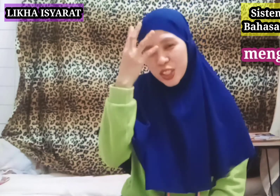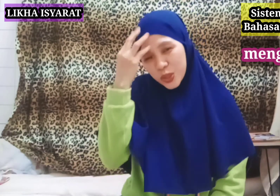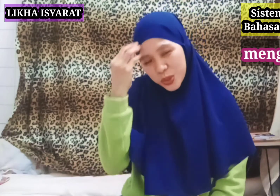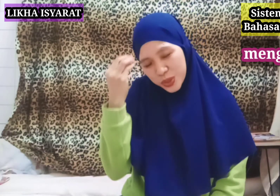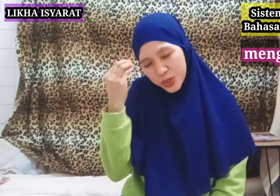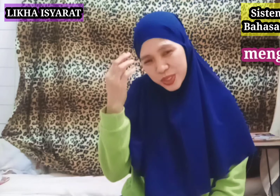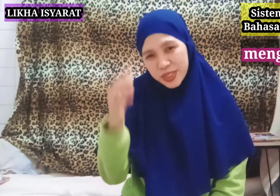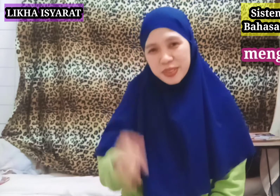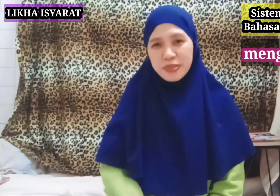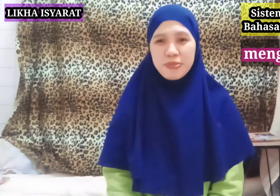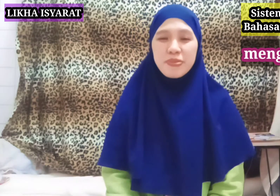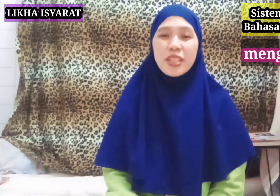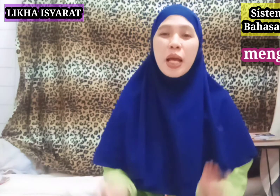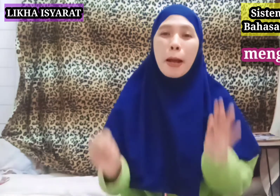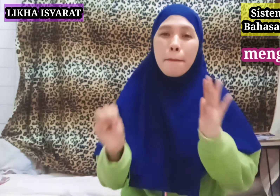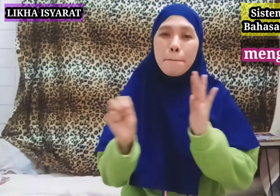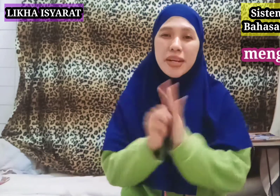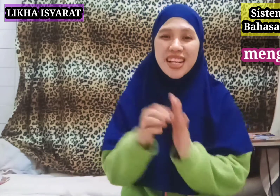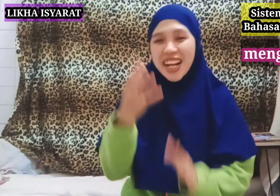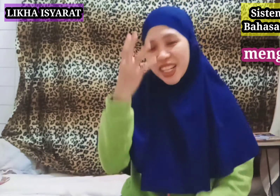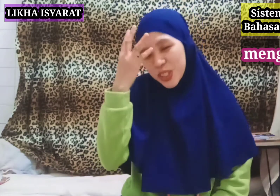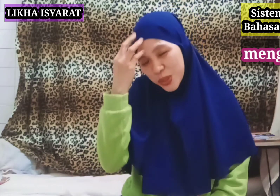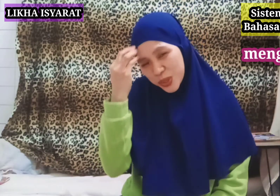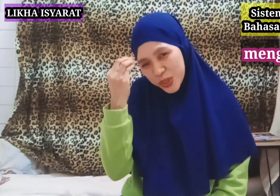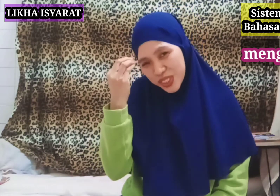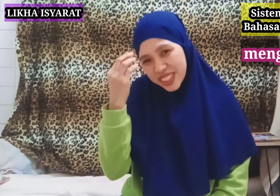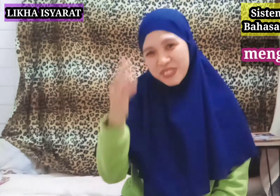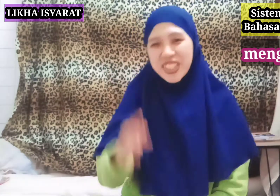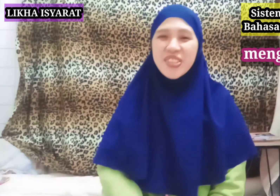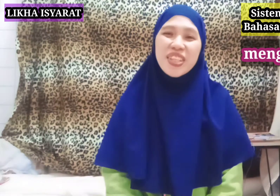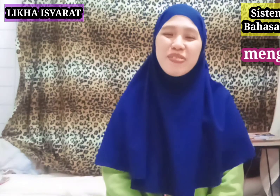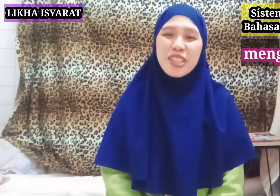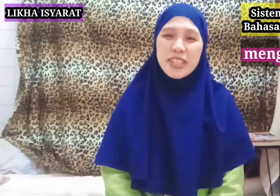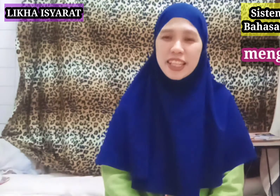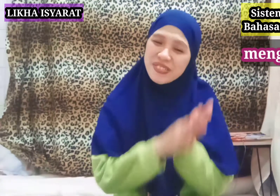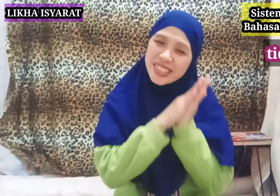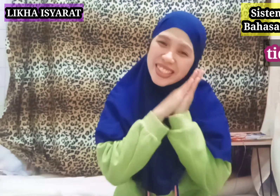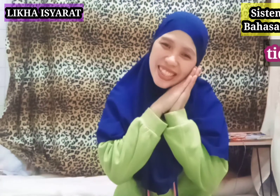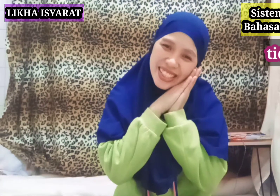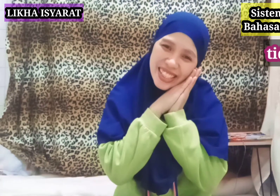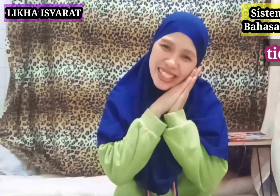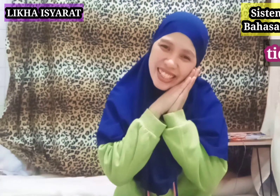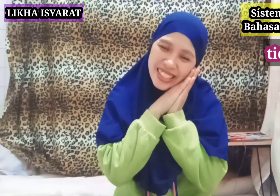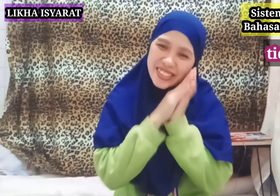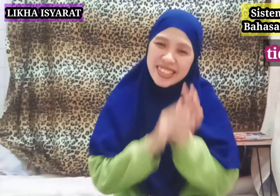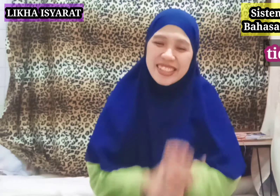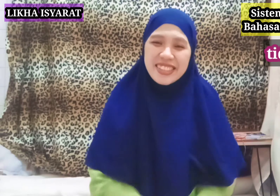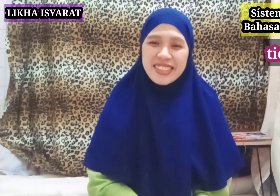mengantuk. Mengantuk. Begitu ya teman-teman ya. Tidur.